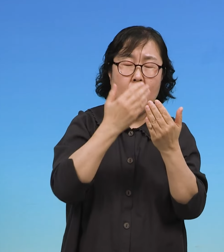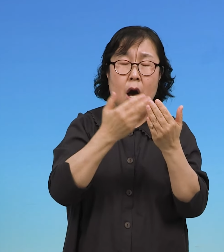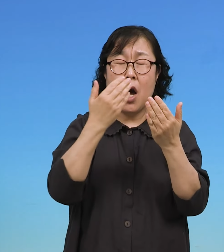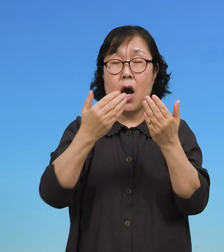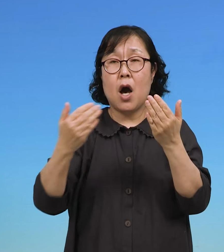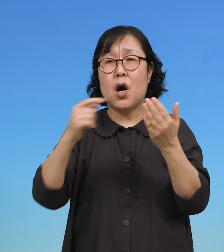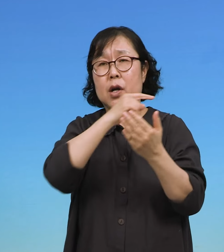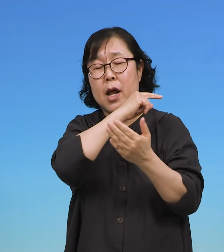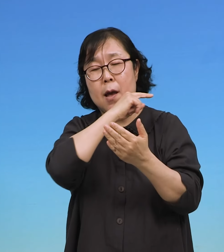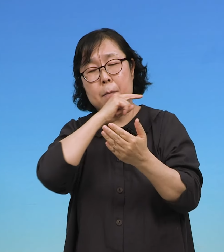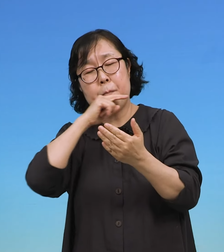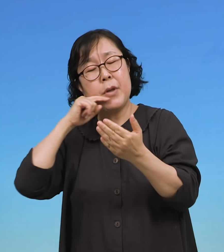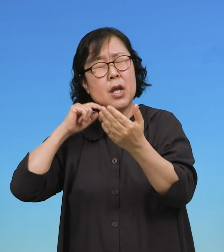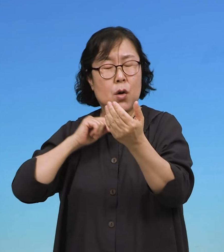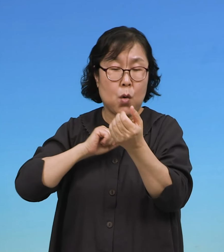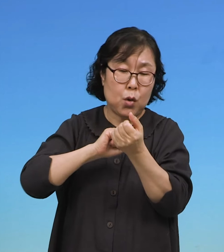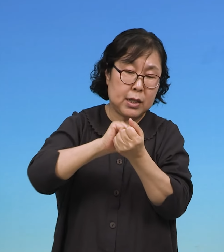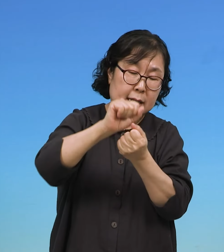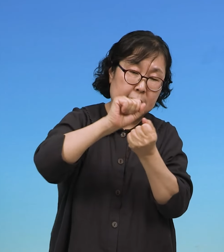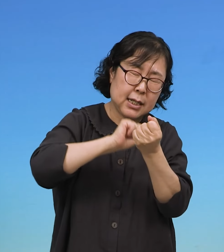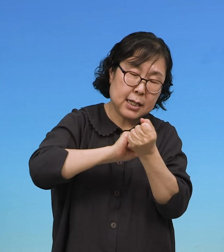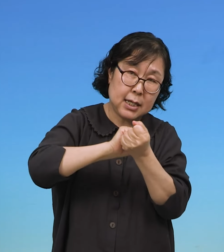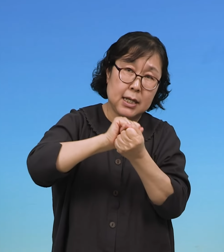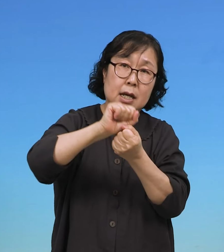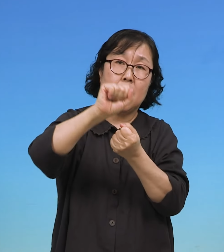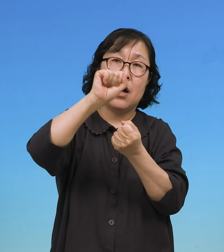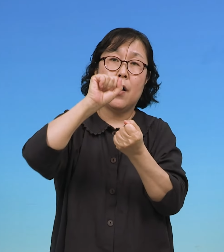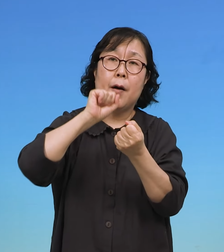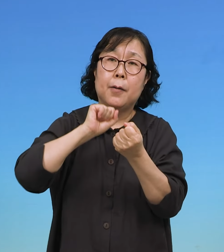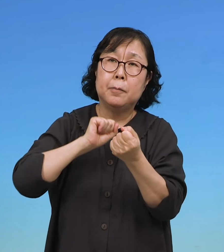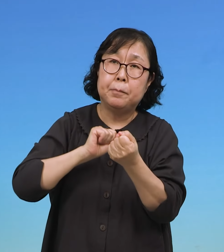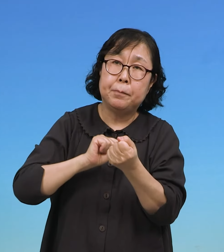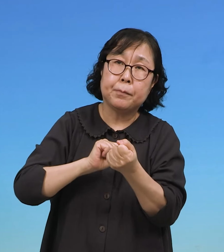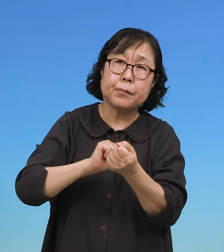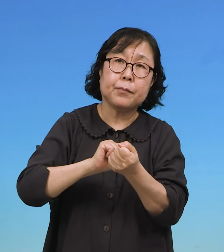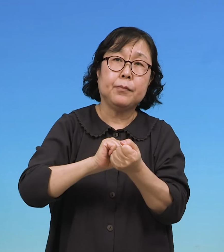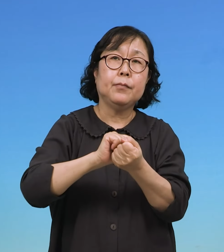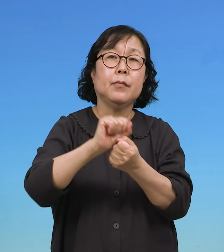보혈의 피로 씻기어